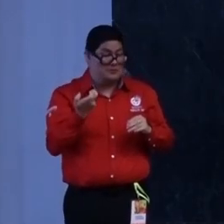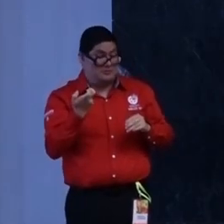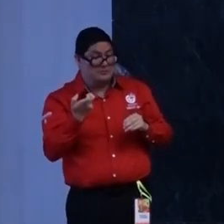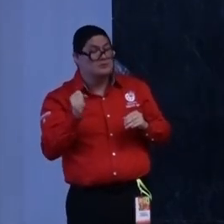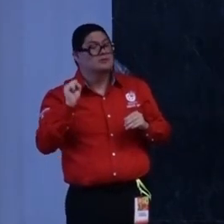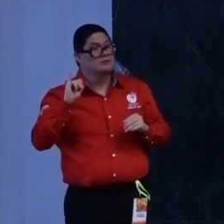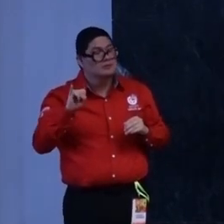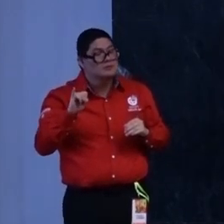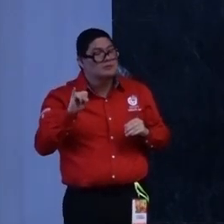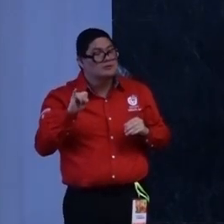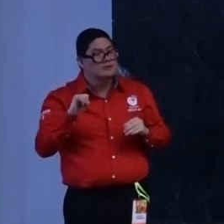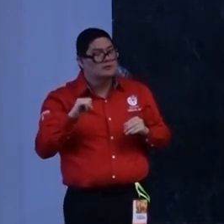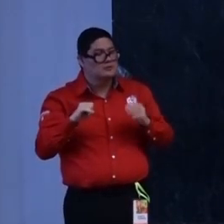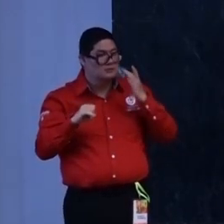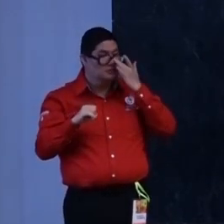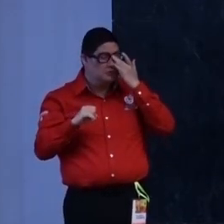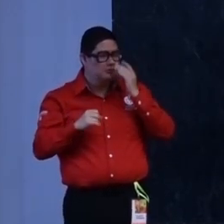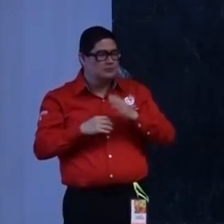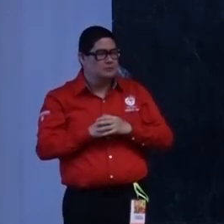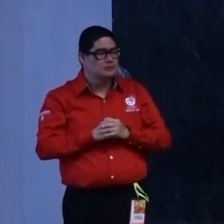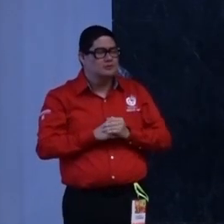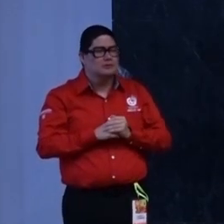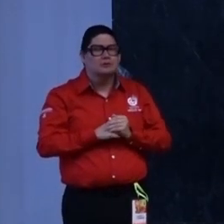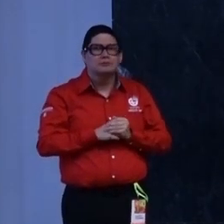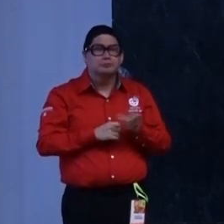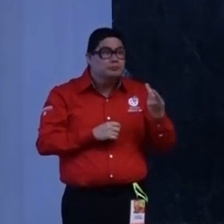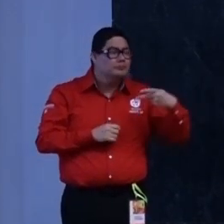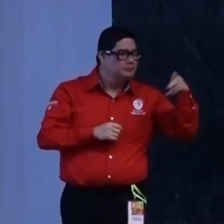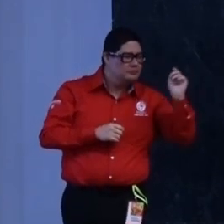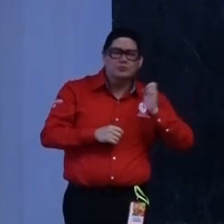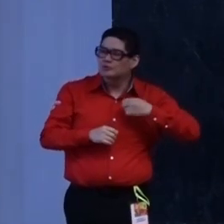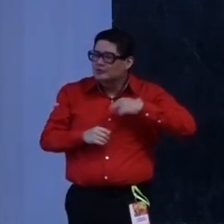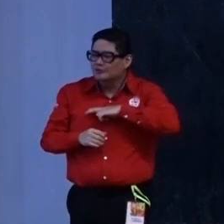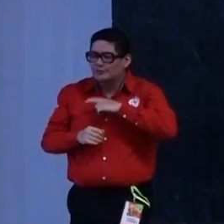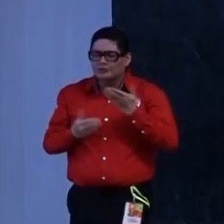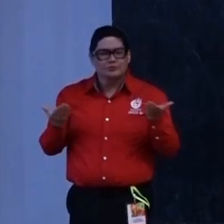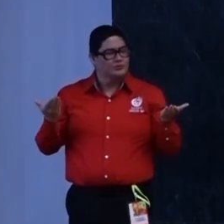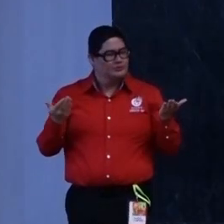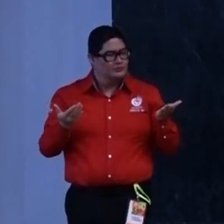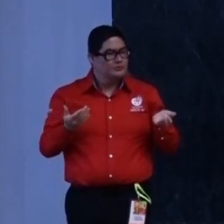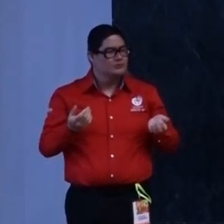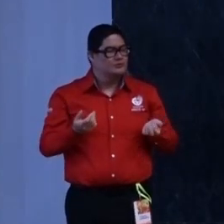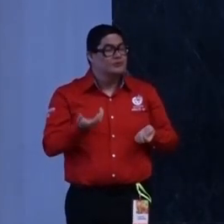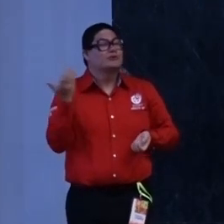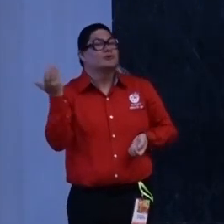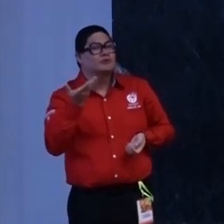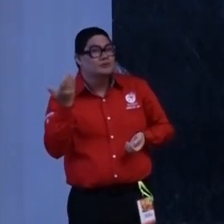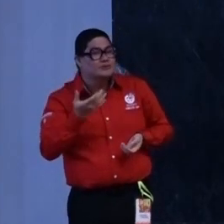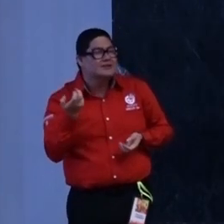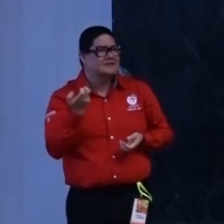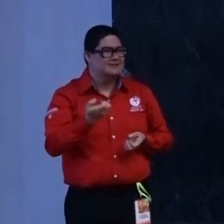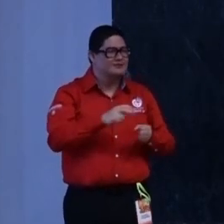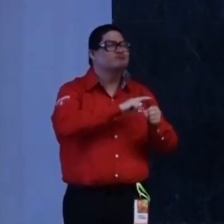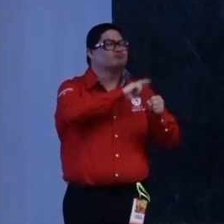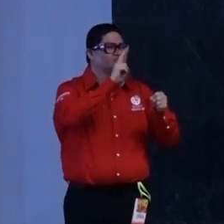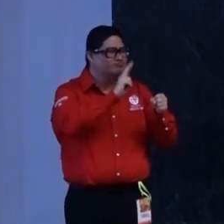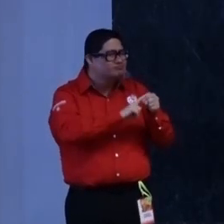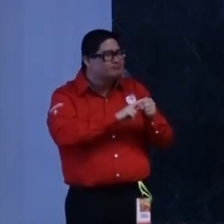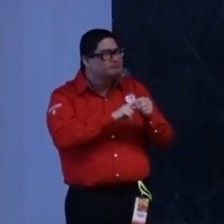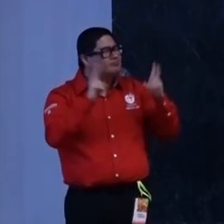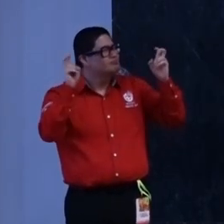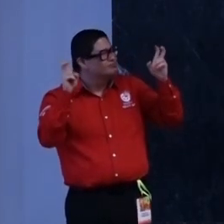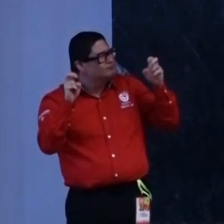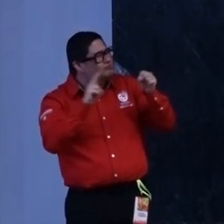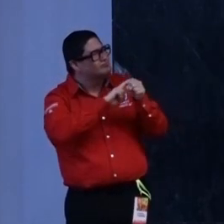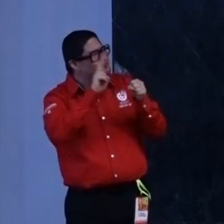es. Sí, pero justamente nosotros hemos creado esta noción de normalidad, ¿verdad?